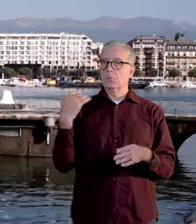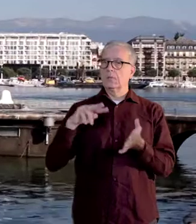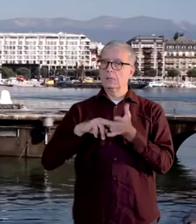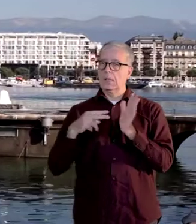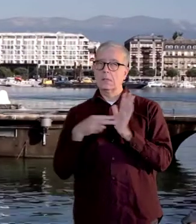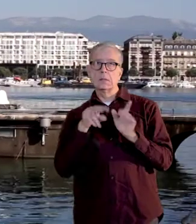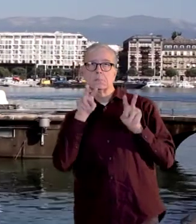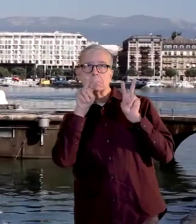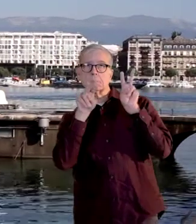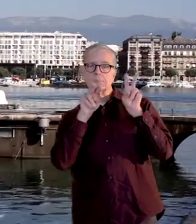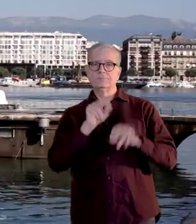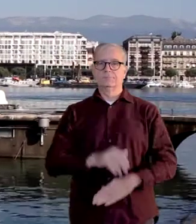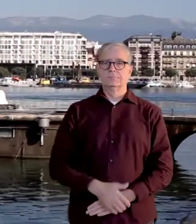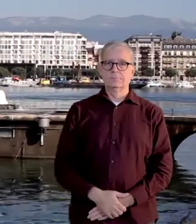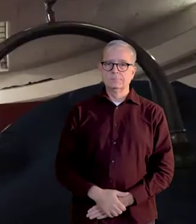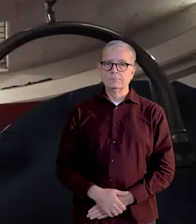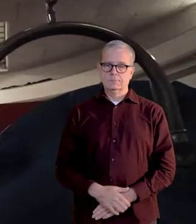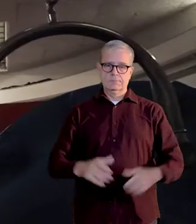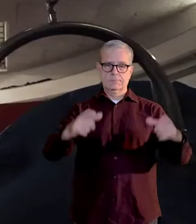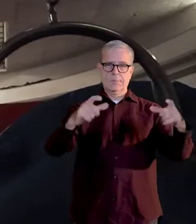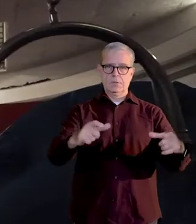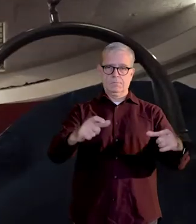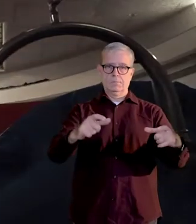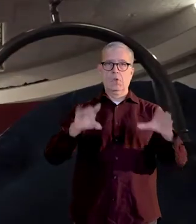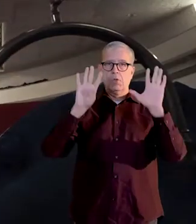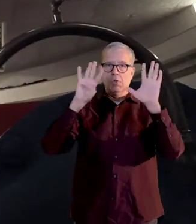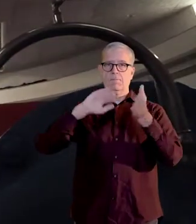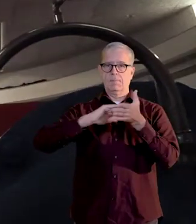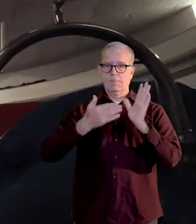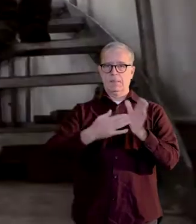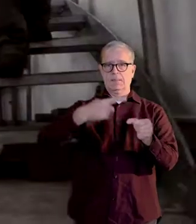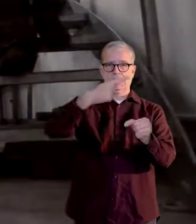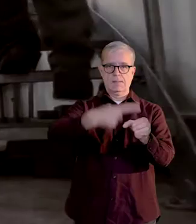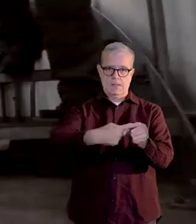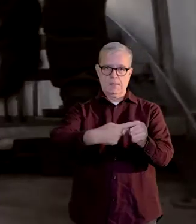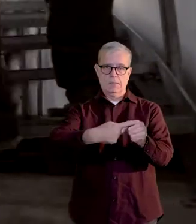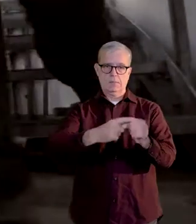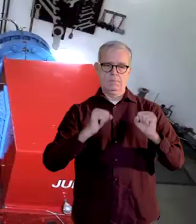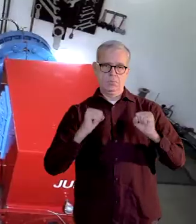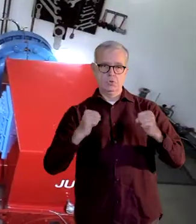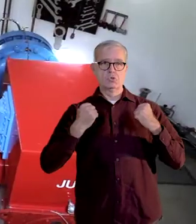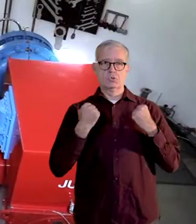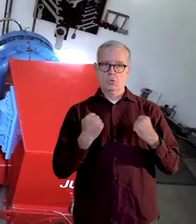Une plateforme d'un diamètre de plus de 9 mètres a été arrimée sur des fondations solides dans la rade au bout de la jetée.